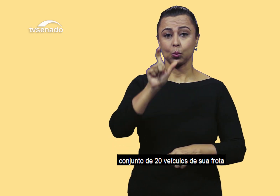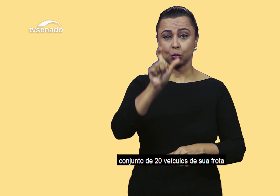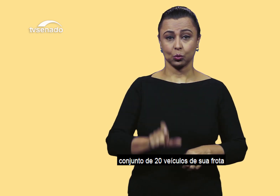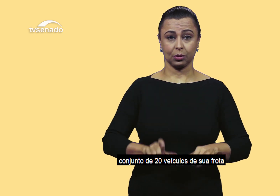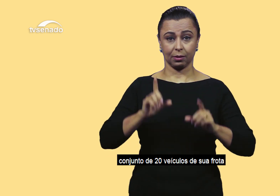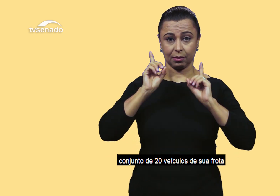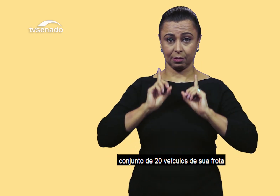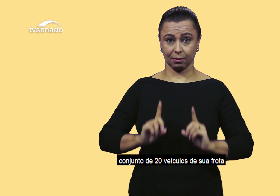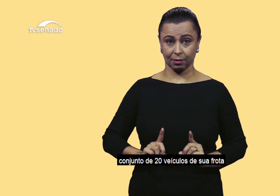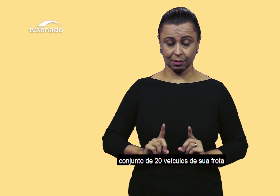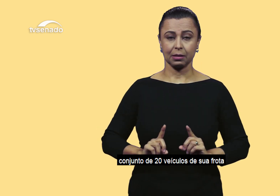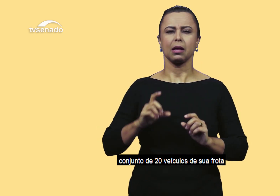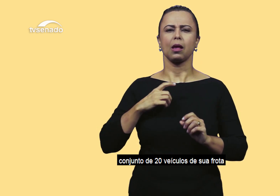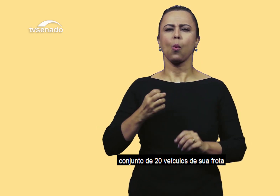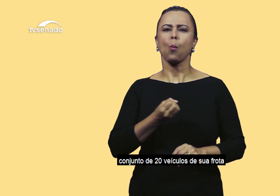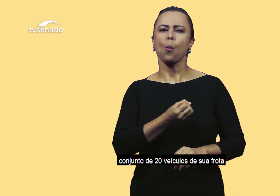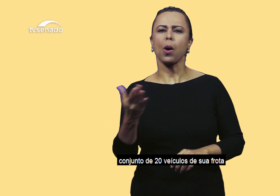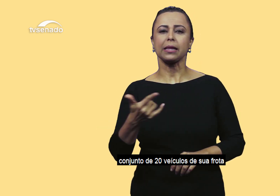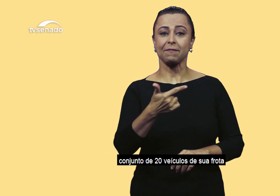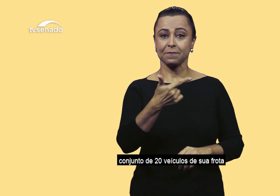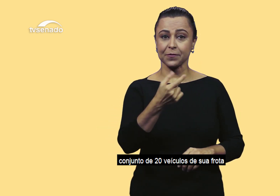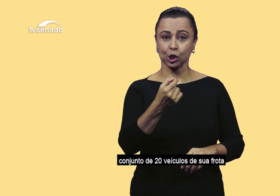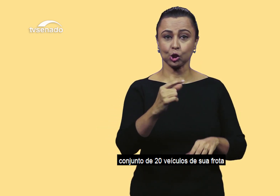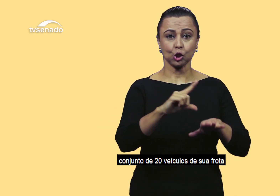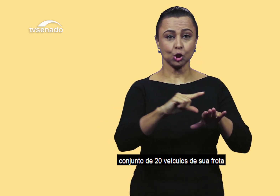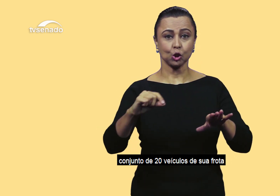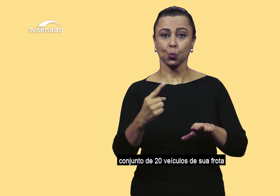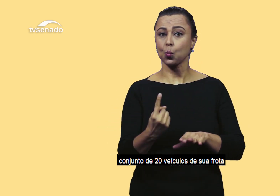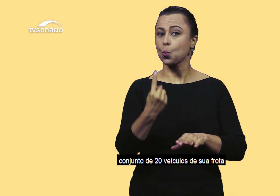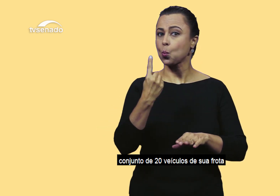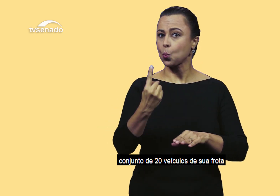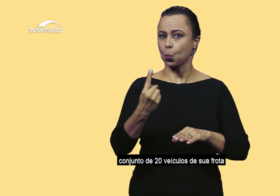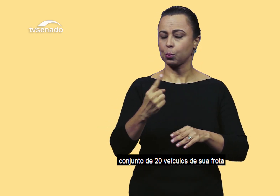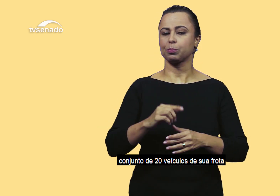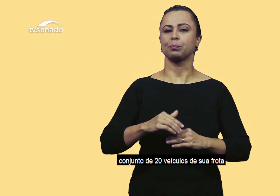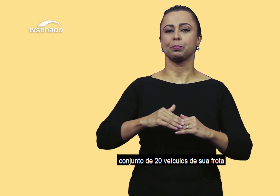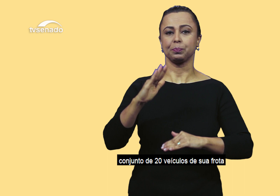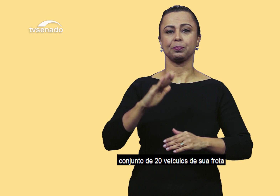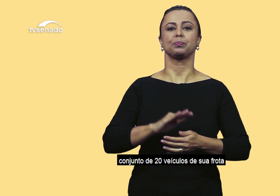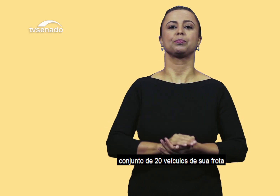deficiência a cada conjunto de 20 veículos de sua frota